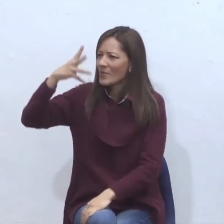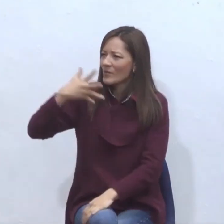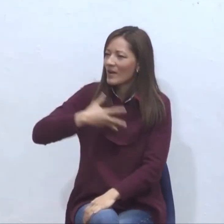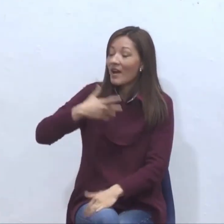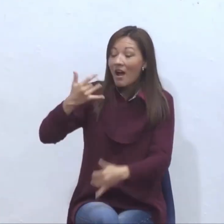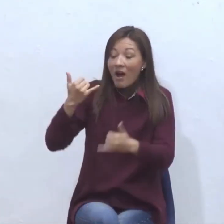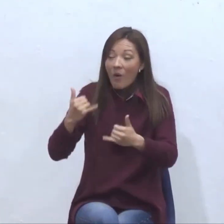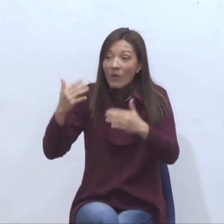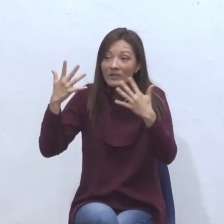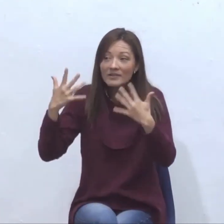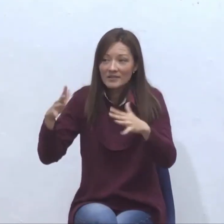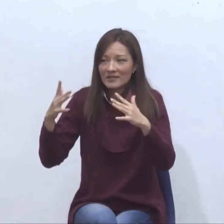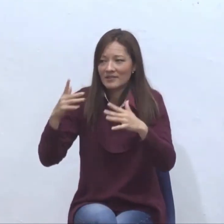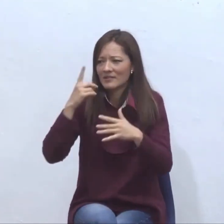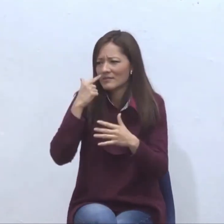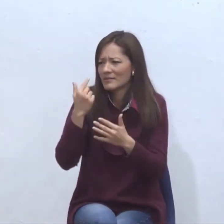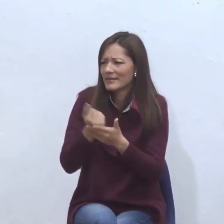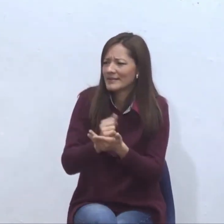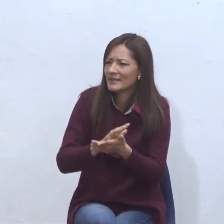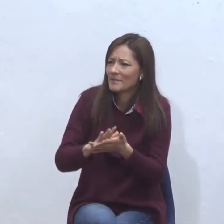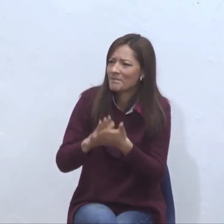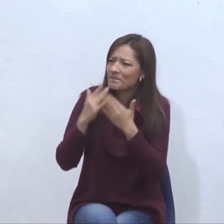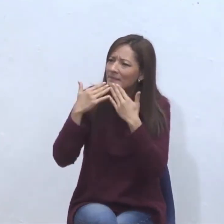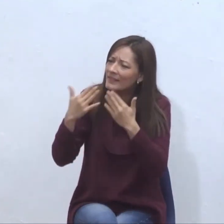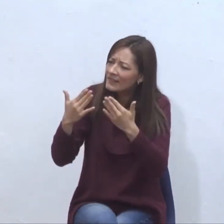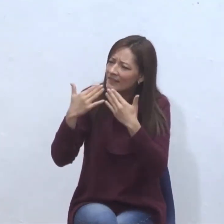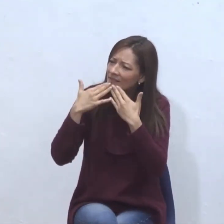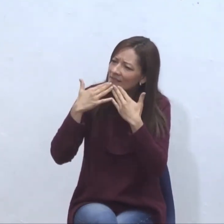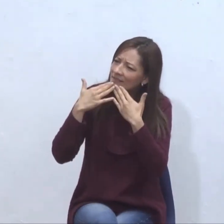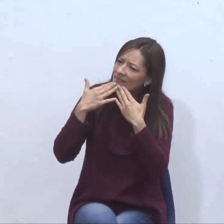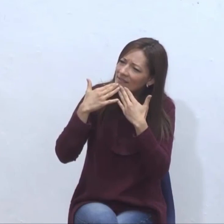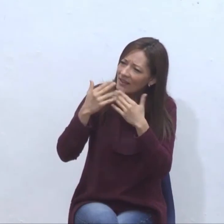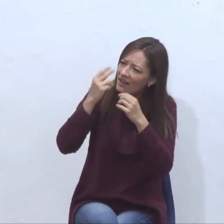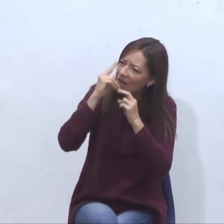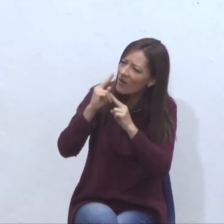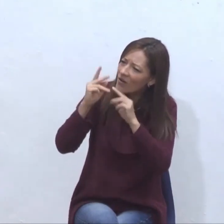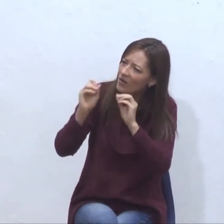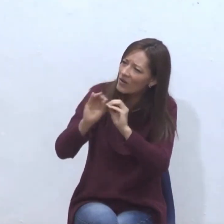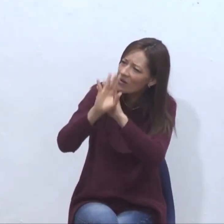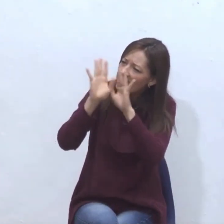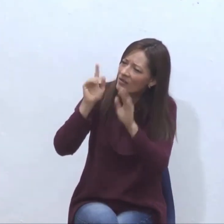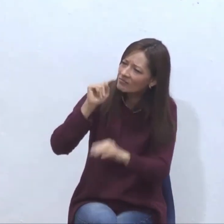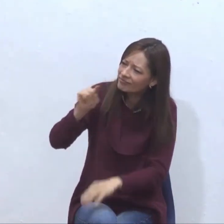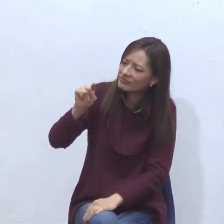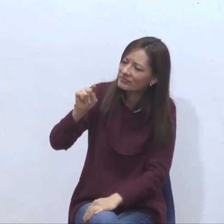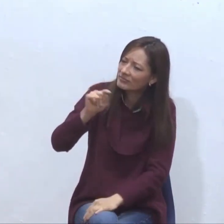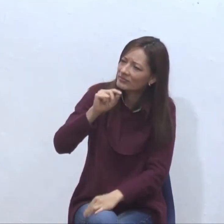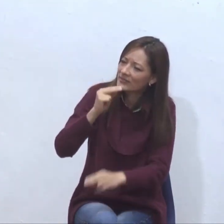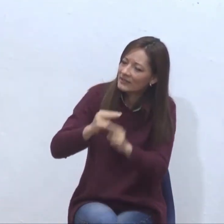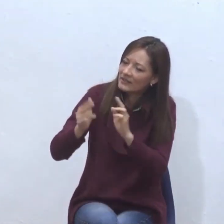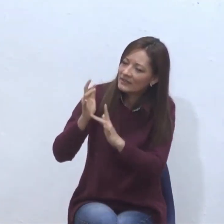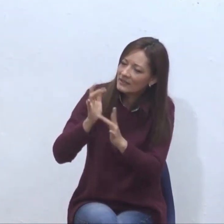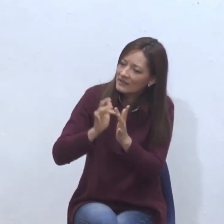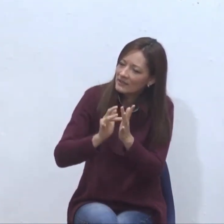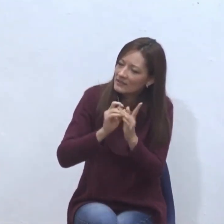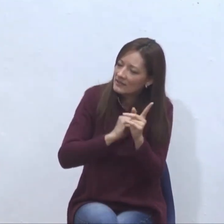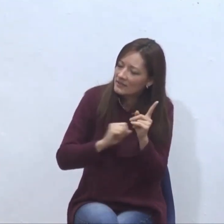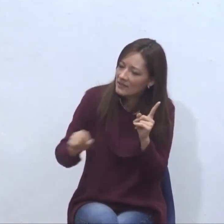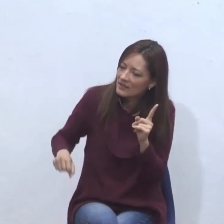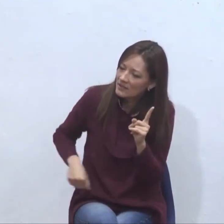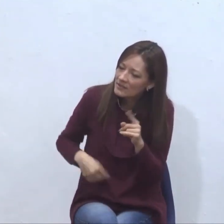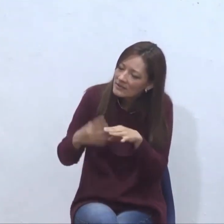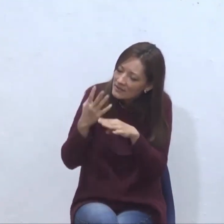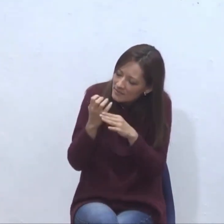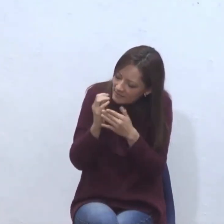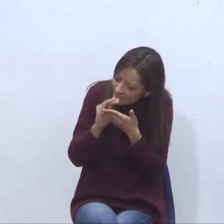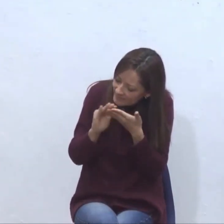es lo que hoy celebramos, Padre Santo. Te damos gracias, honor y gloria sean para ti. En el nombre de Jesús, Señor, te